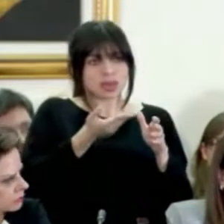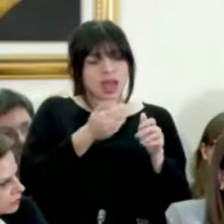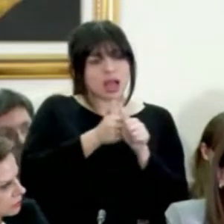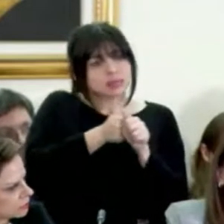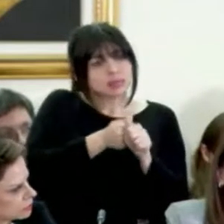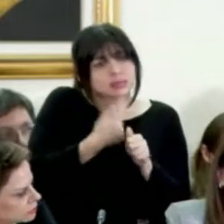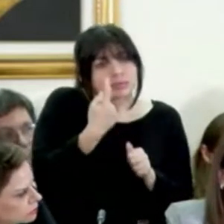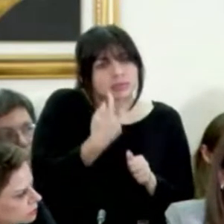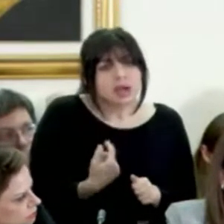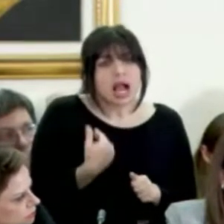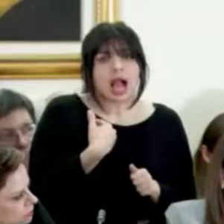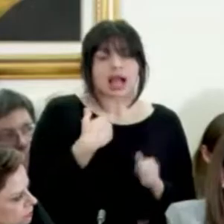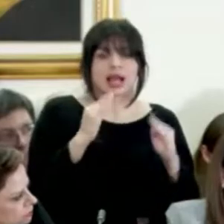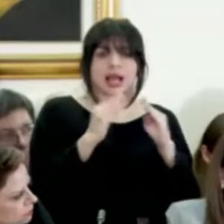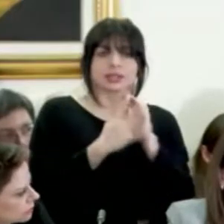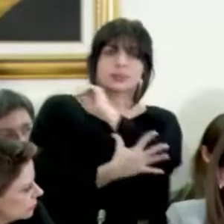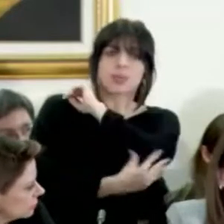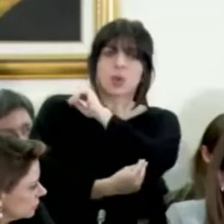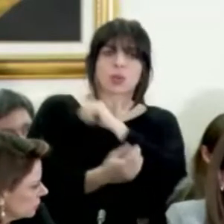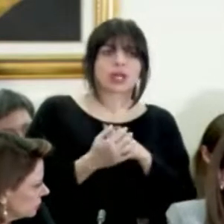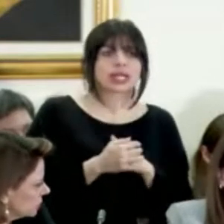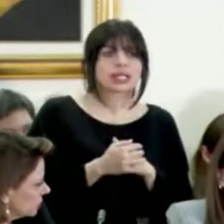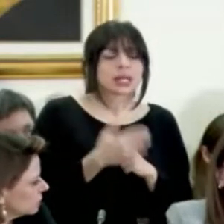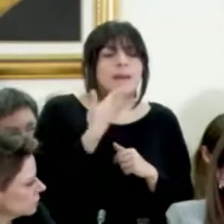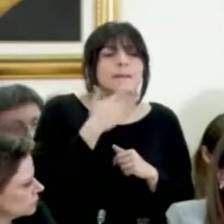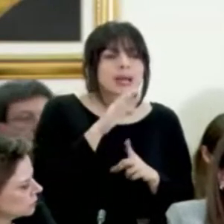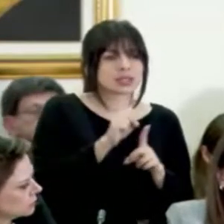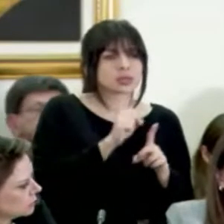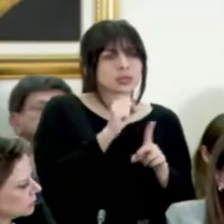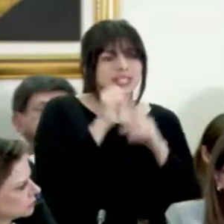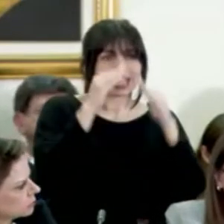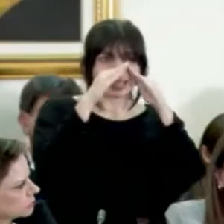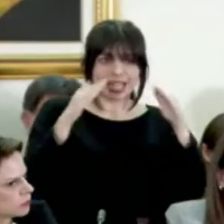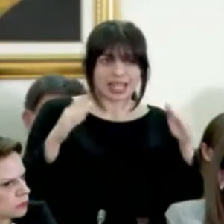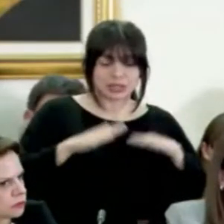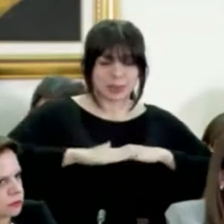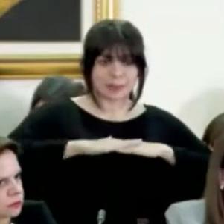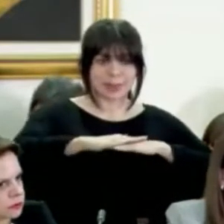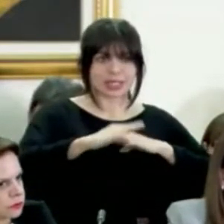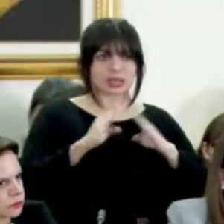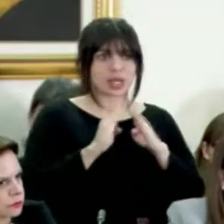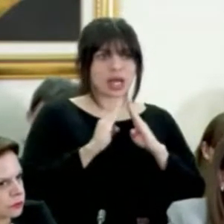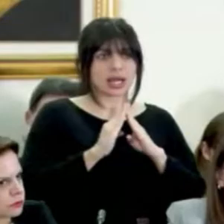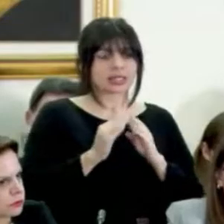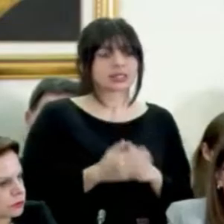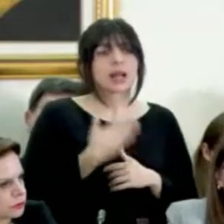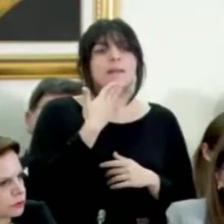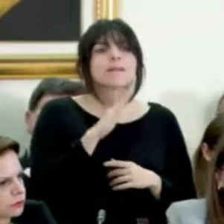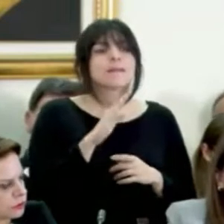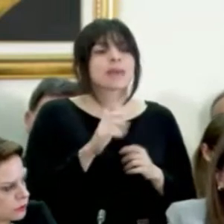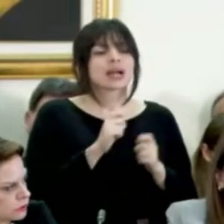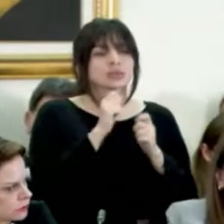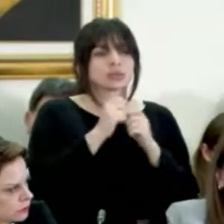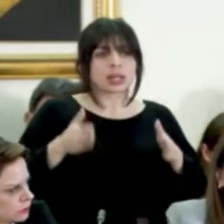las privaciones que tienen los hogares pobres es el mal estado del techo y piso de las viviendas, el mal estado de